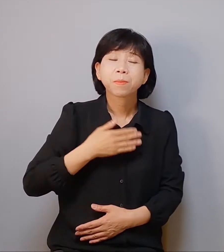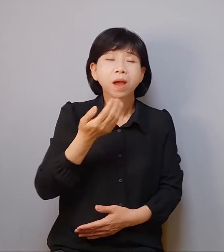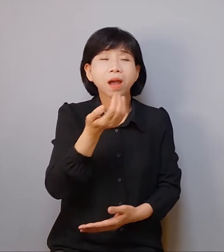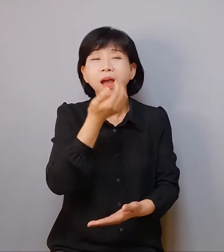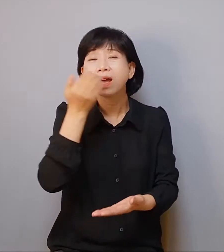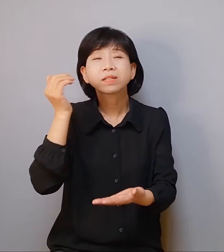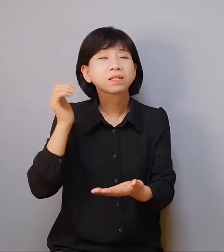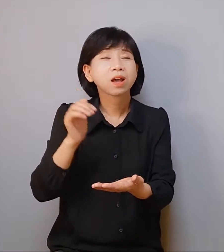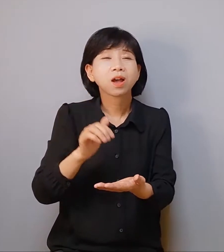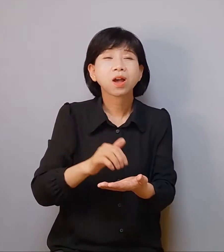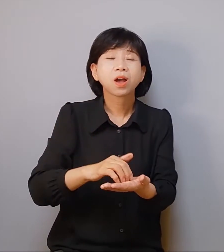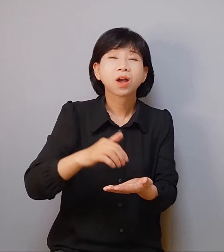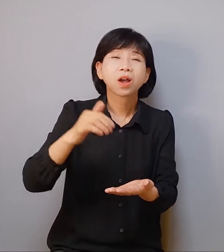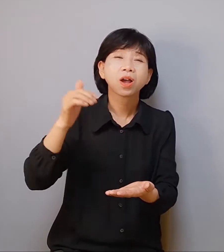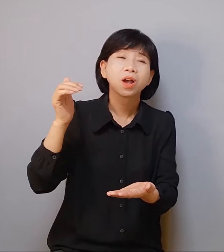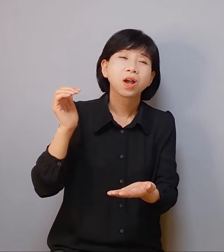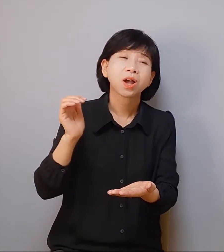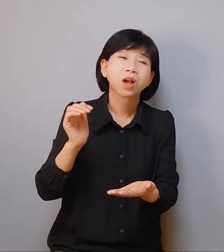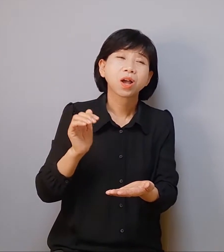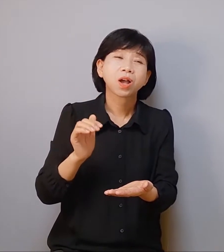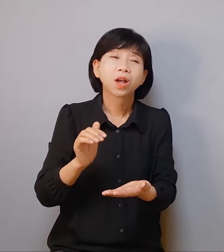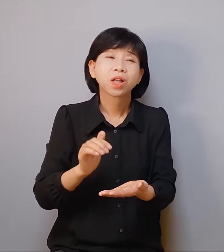나의 반석,